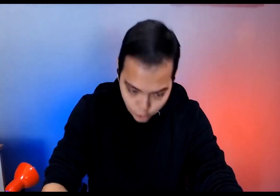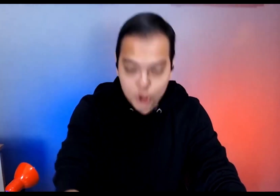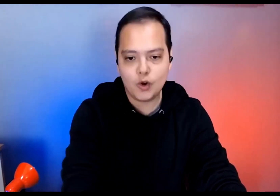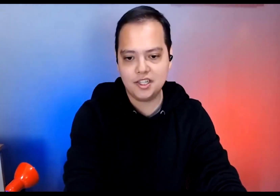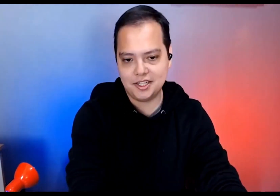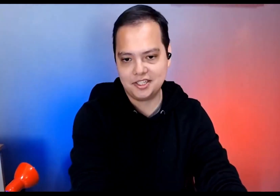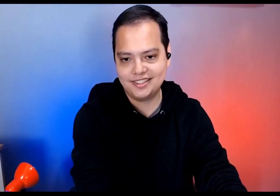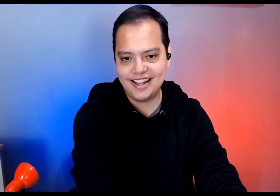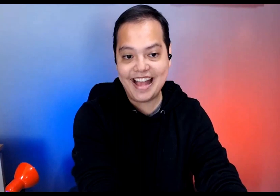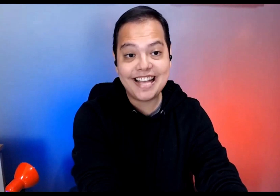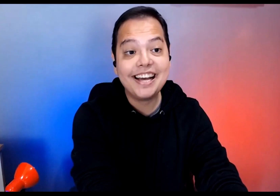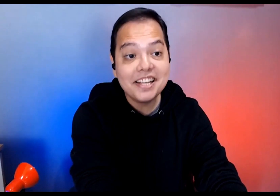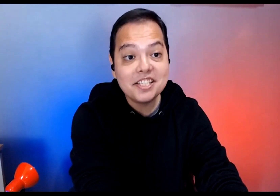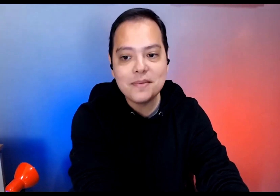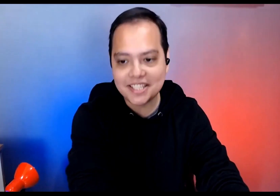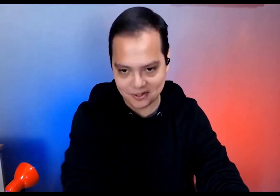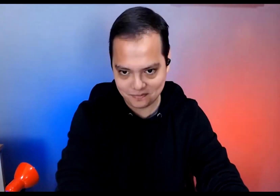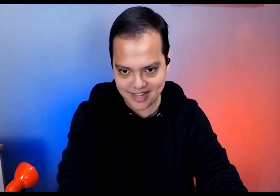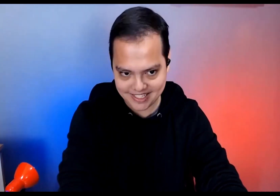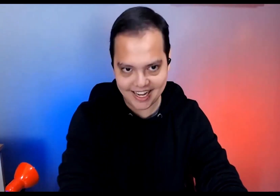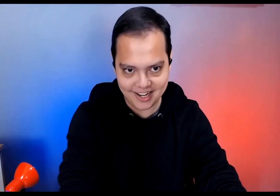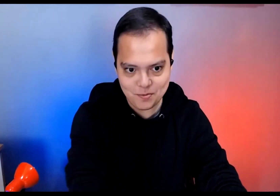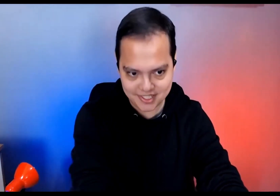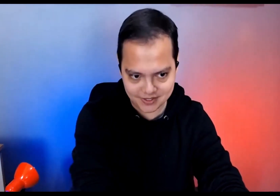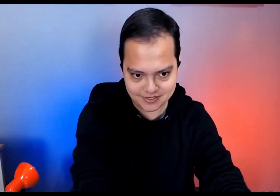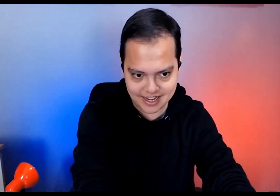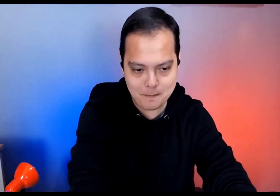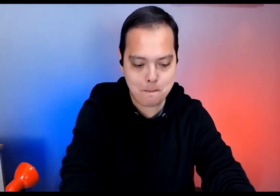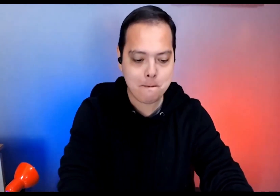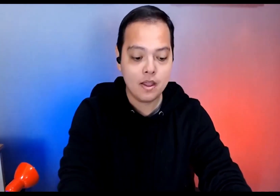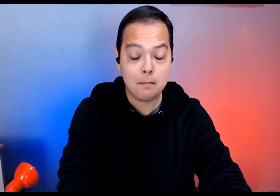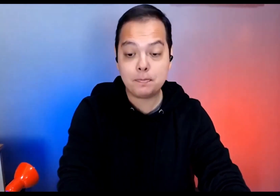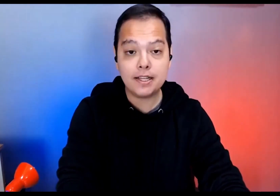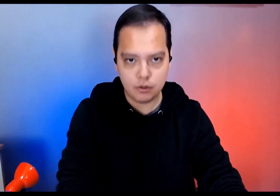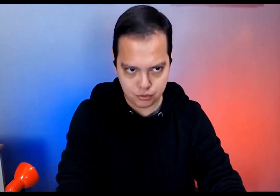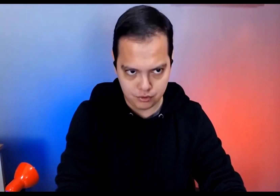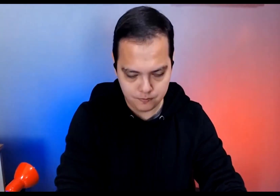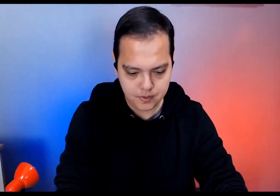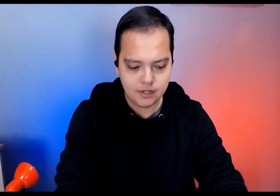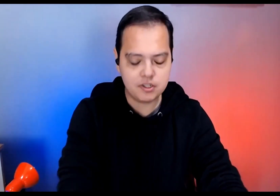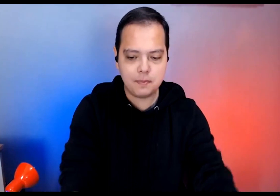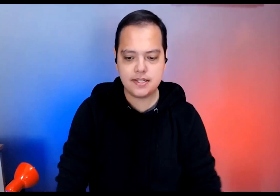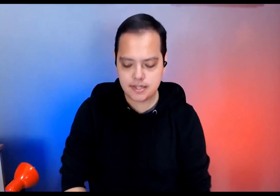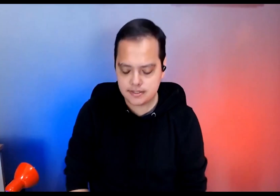Continua com a gente. Essa é a grande missão. Essa é a grande missão, tá? Mas para entender o surdo, você precisa